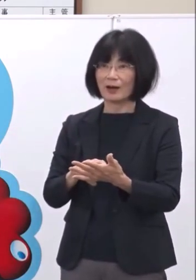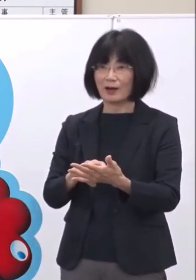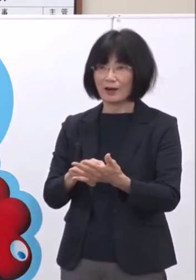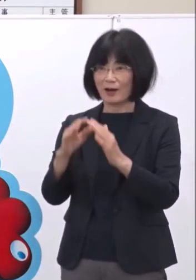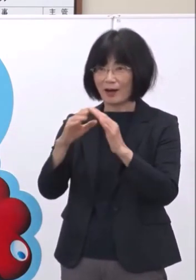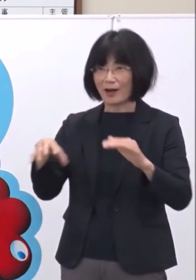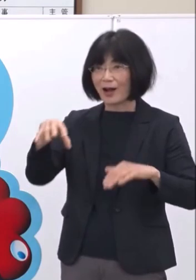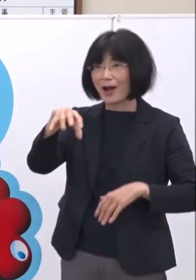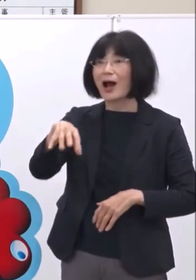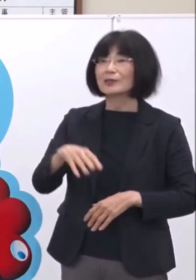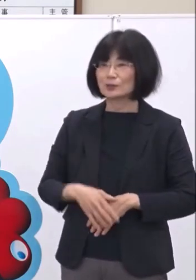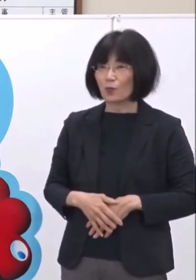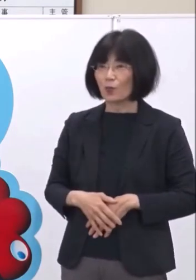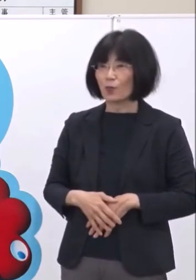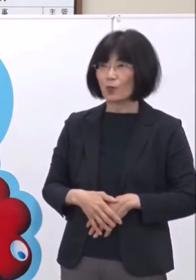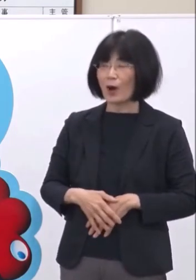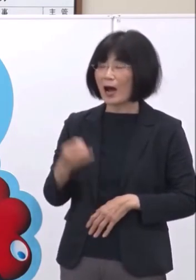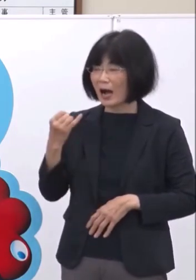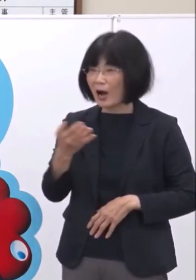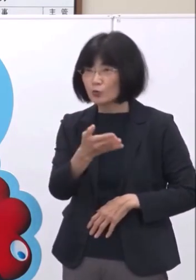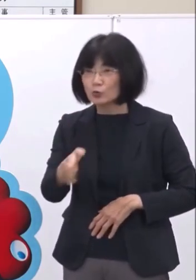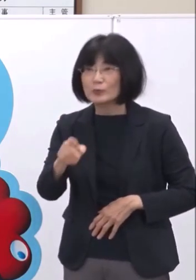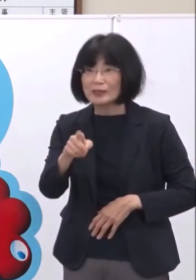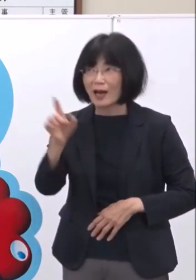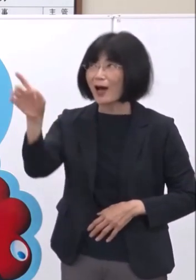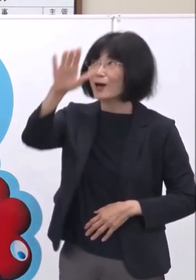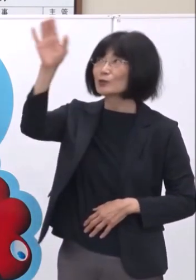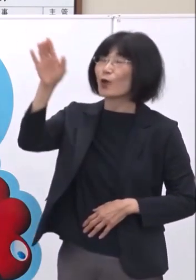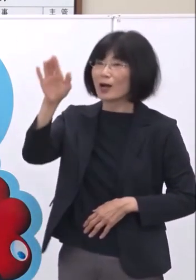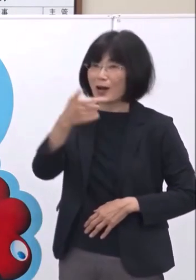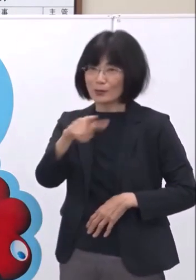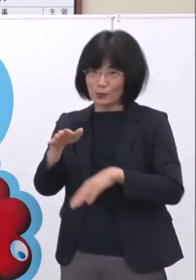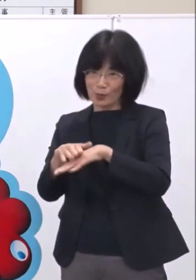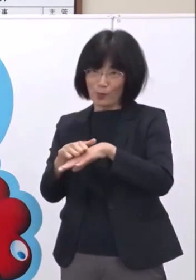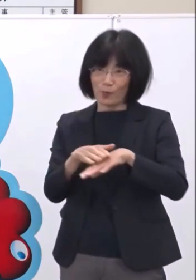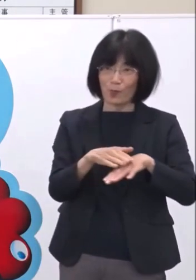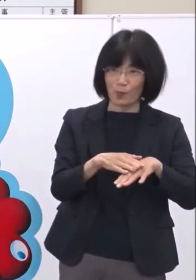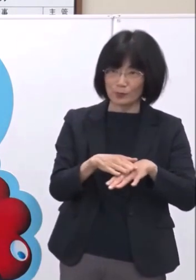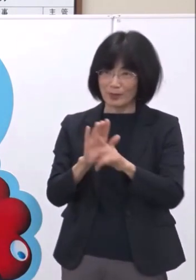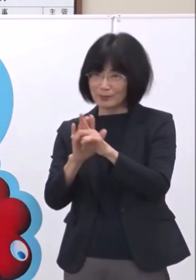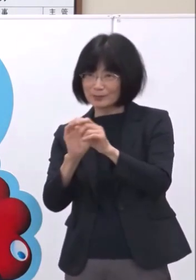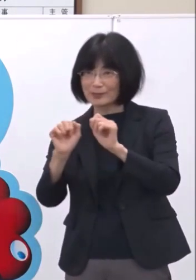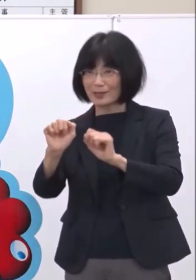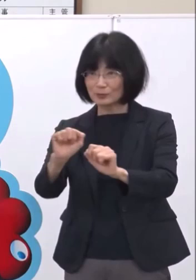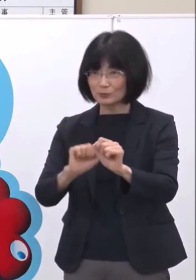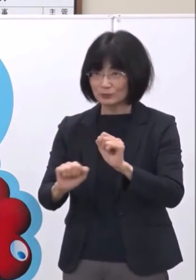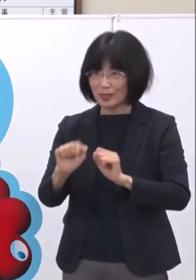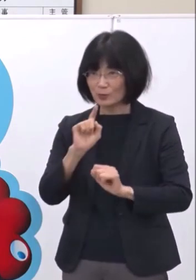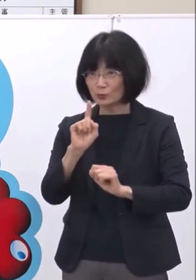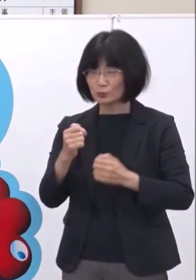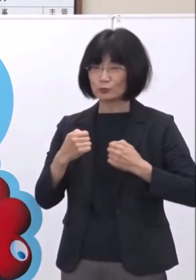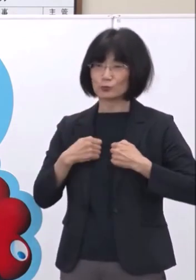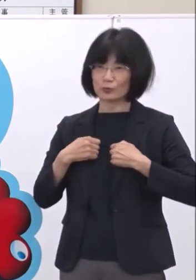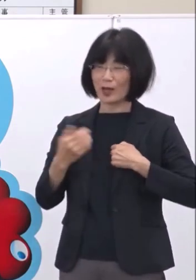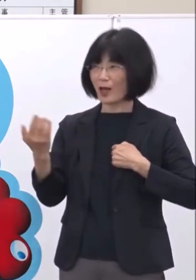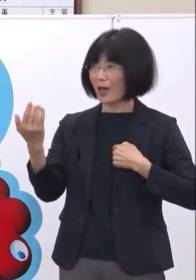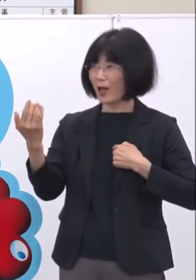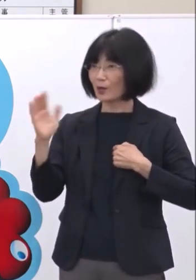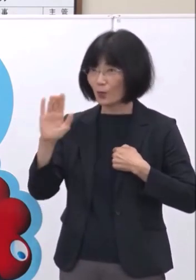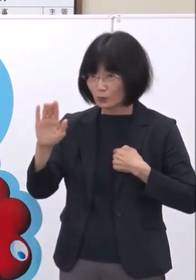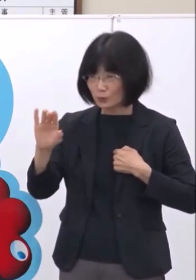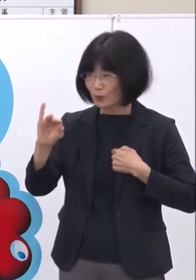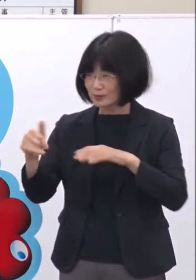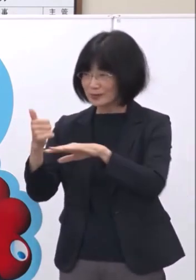上また空からいろんな手段でこうアプローチしていく、その訓練も今度知事も参加され